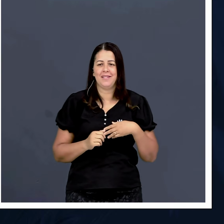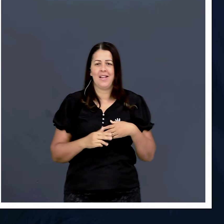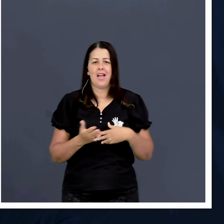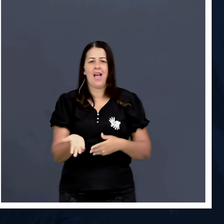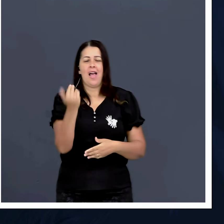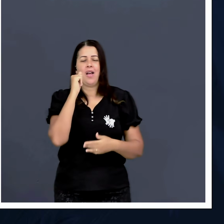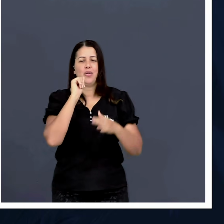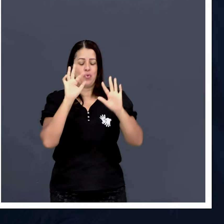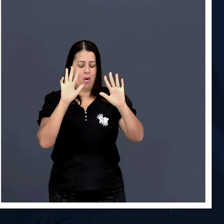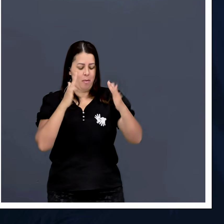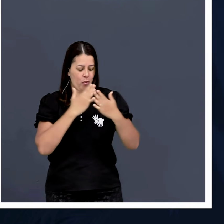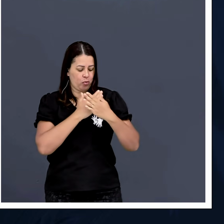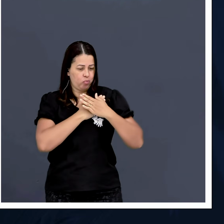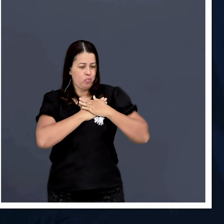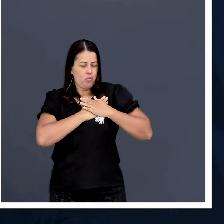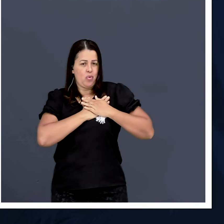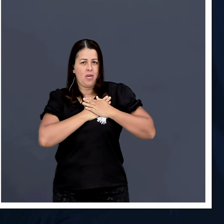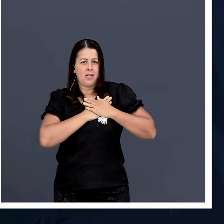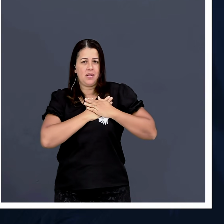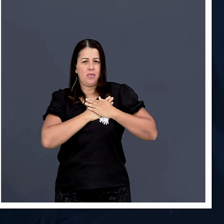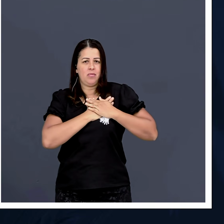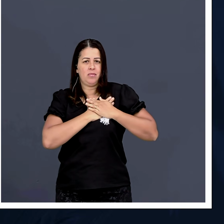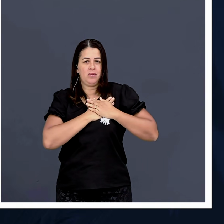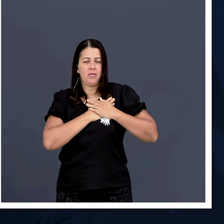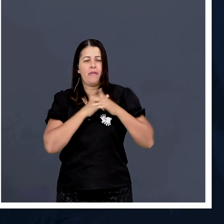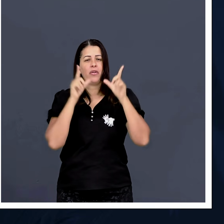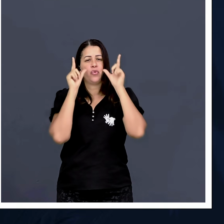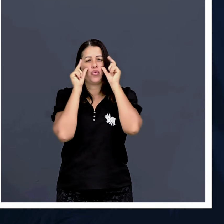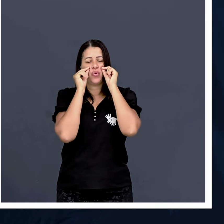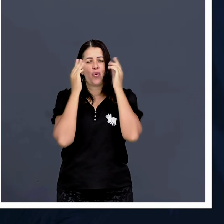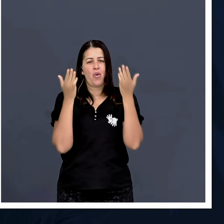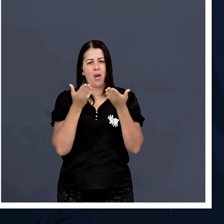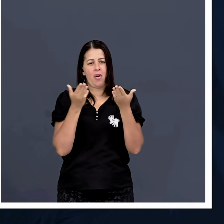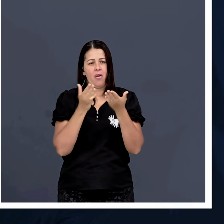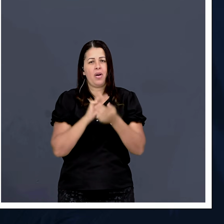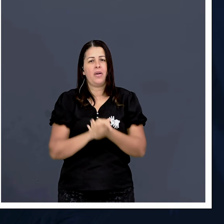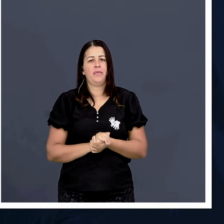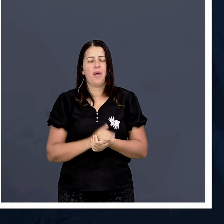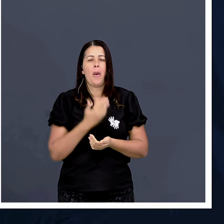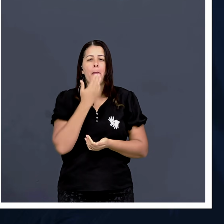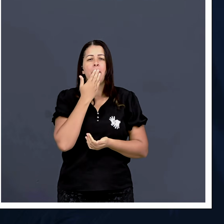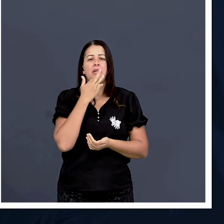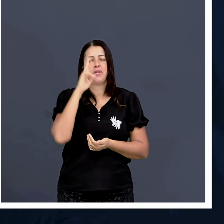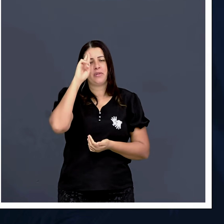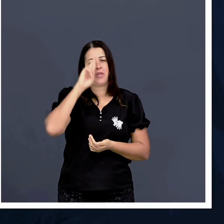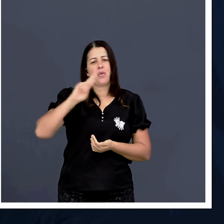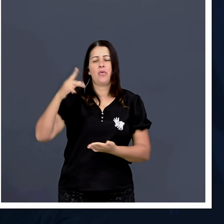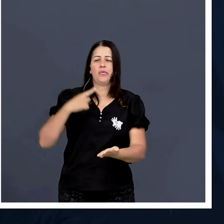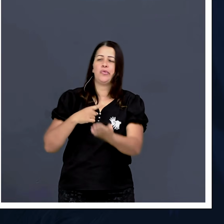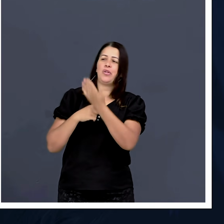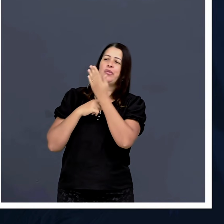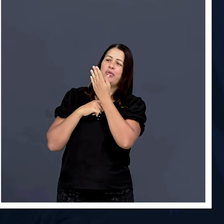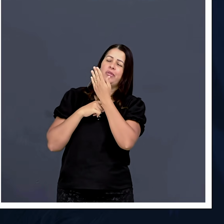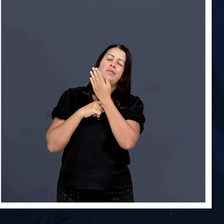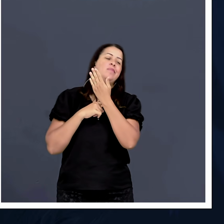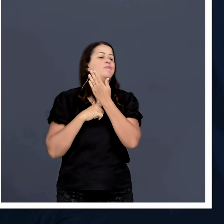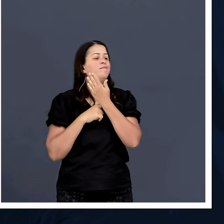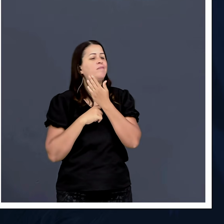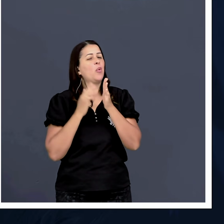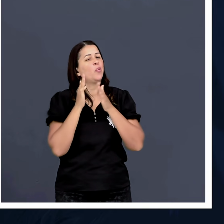seu coração e feche os seus olhos. Vamos pedir ao Senhor que nos ajude,